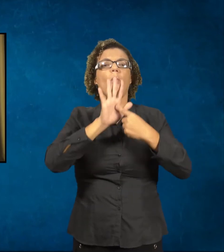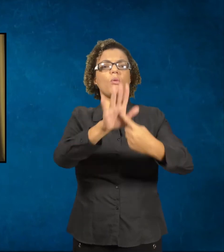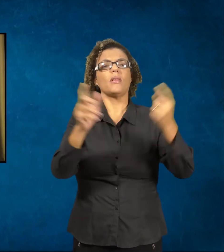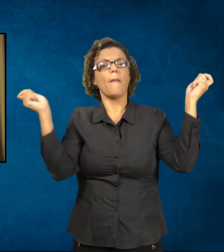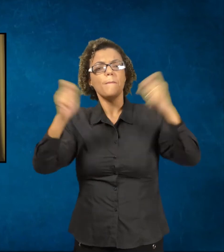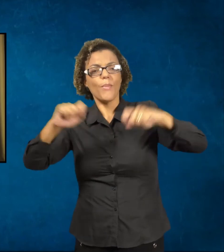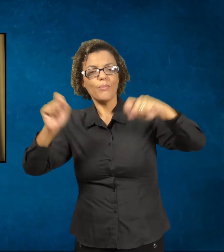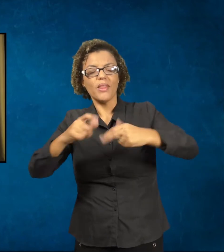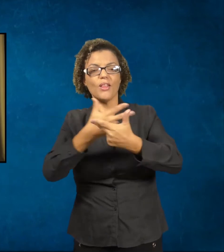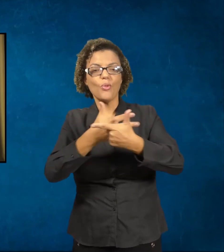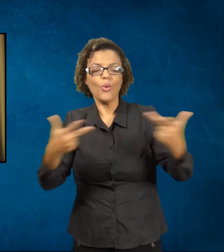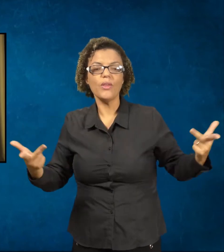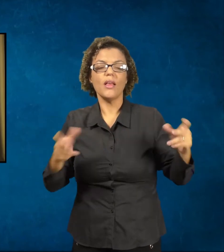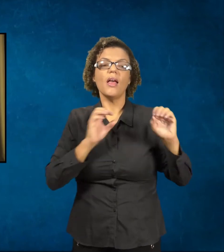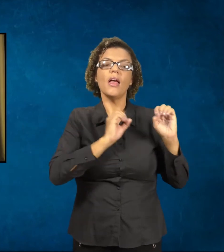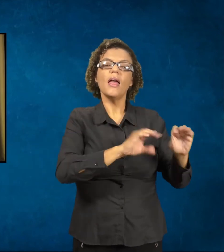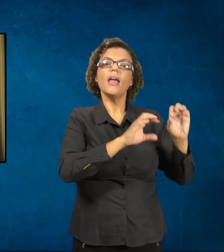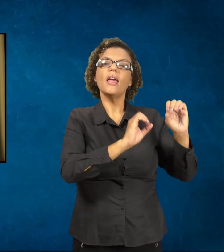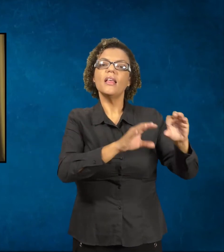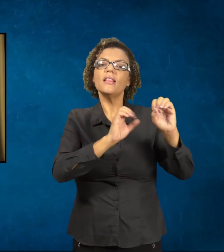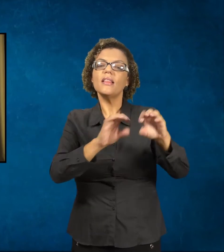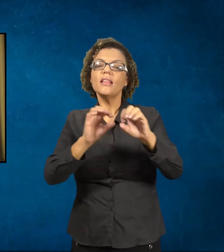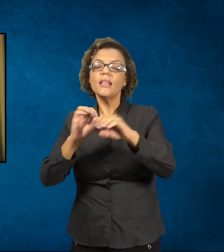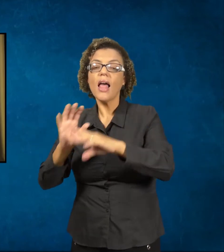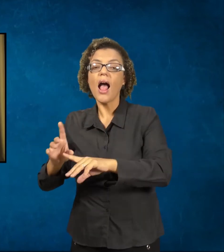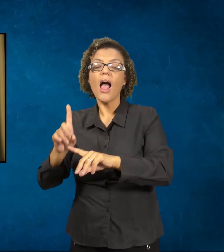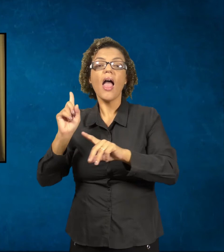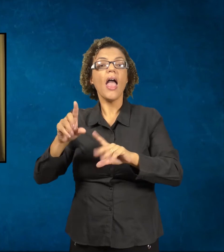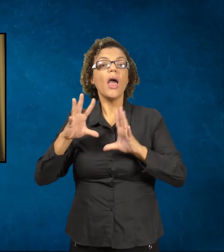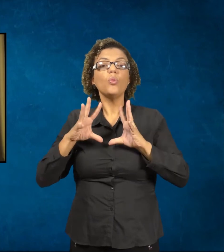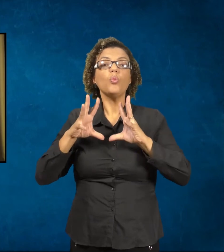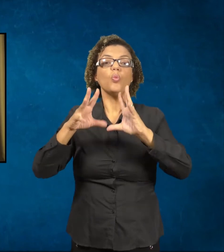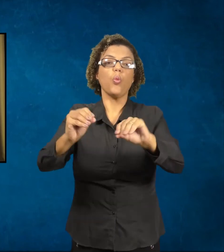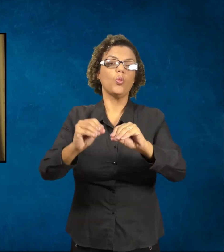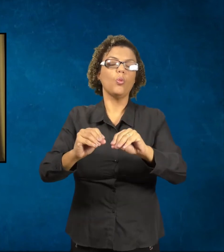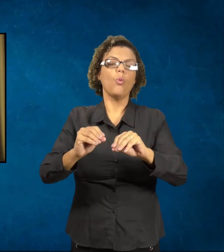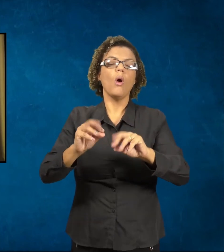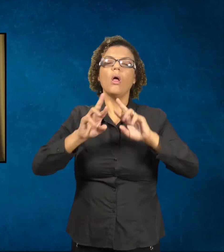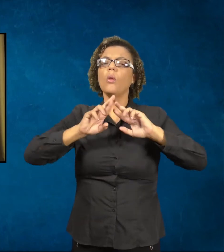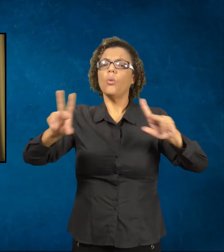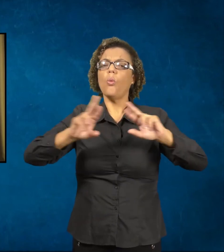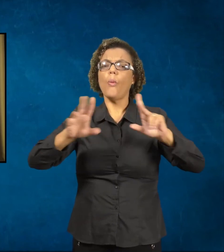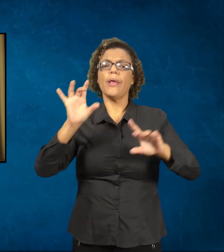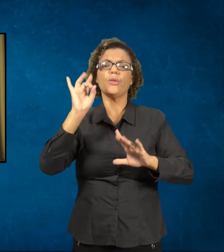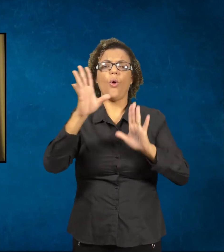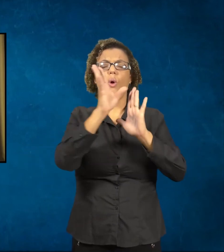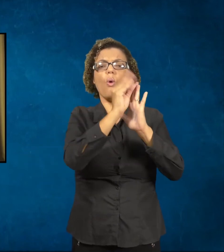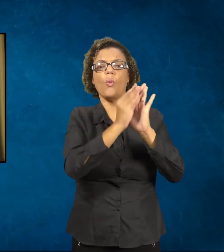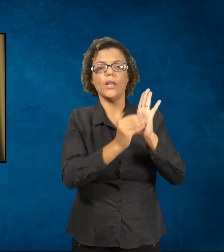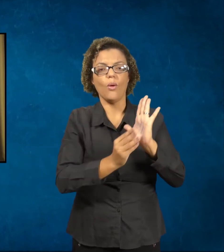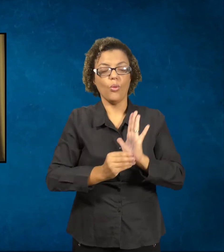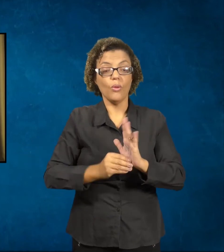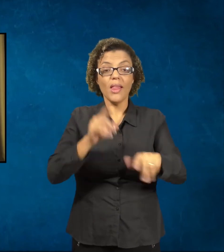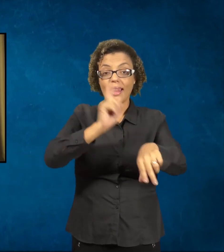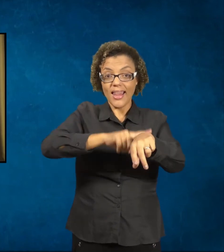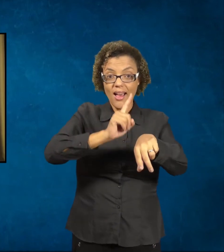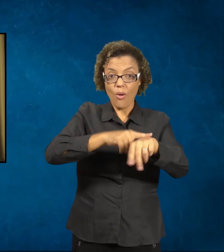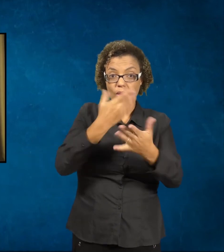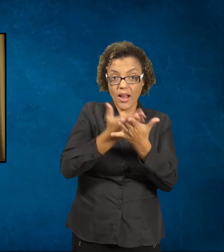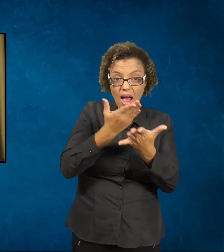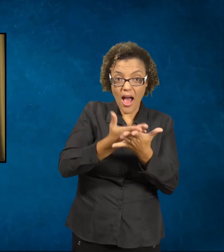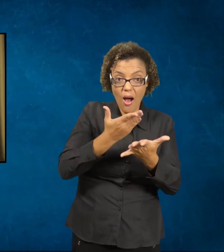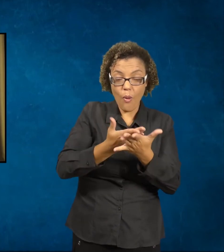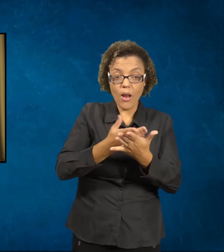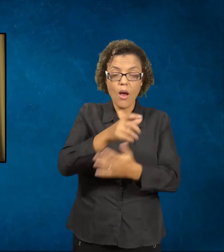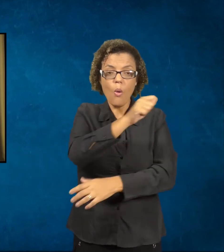possíveis. Ensinar através de tudo. Não pensem que não é assim. O aluno aprende de tudo que surge diante